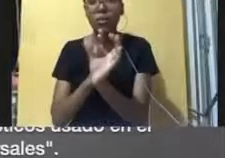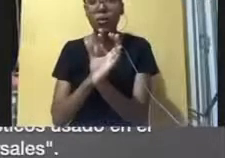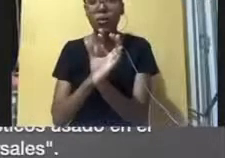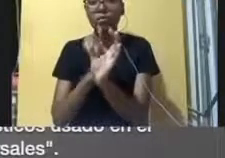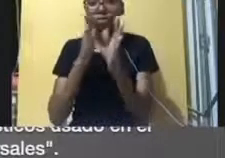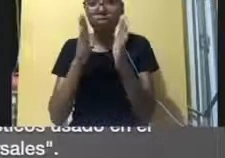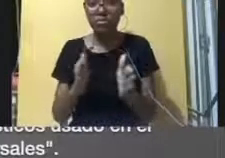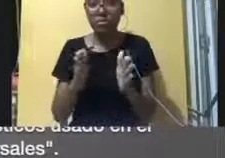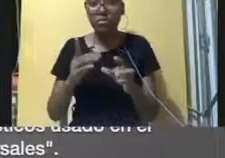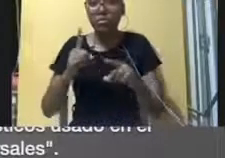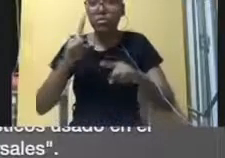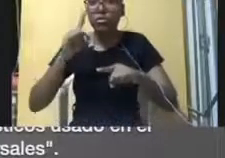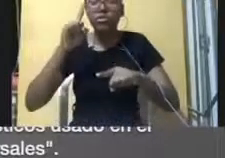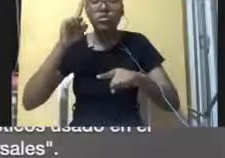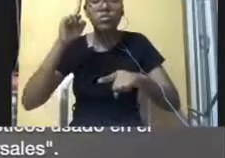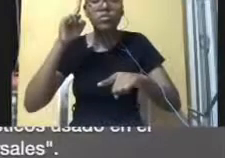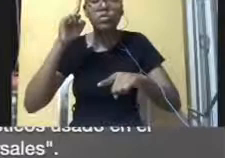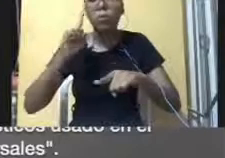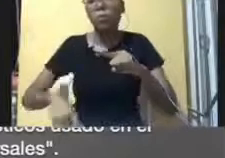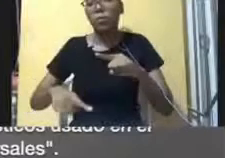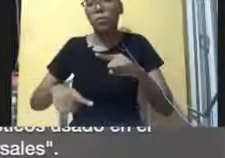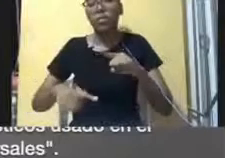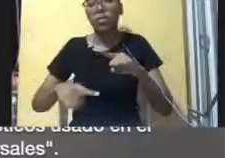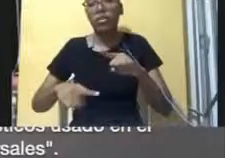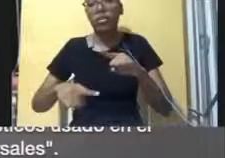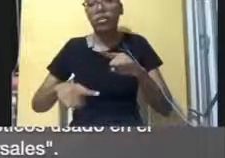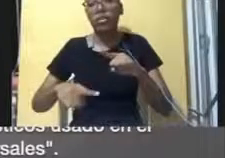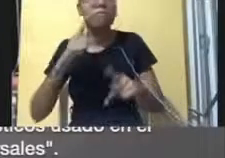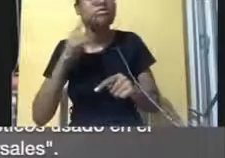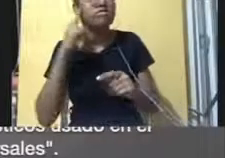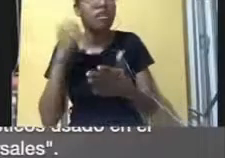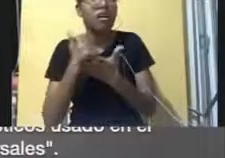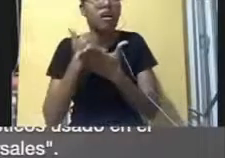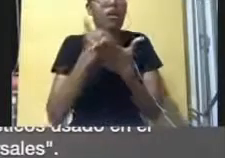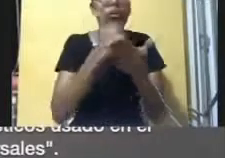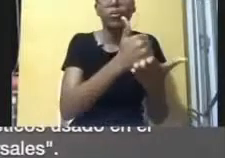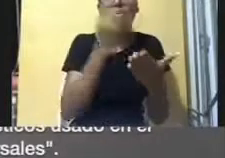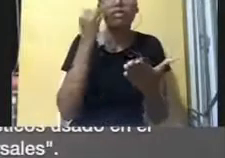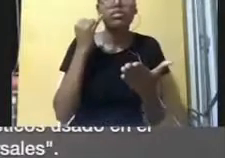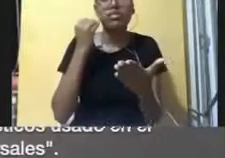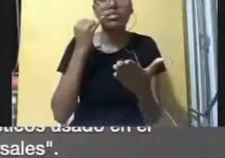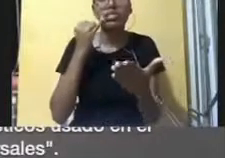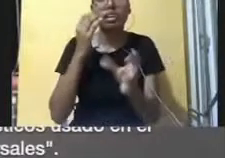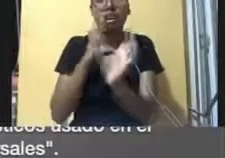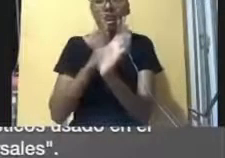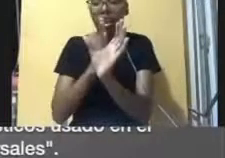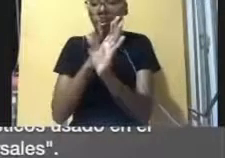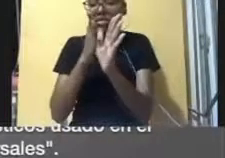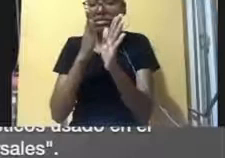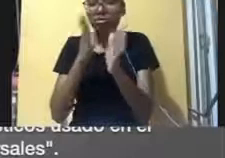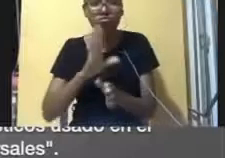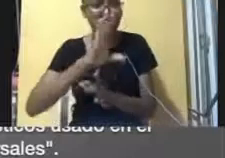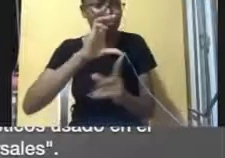brindar una terapia adecuada a una persona si el psicólogo no entiende la cultura de esa